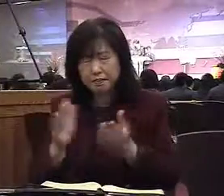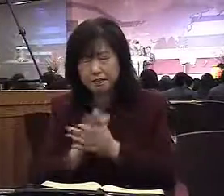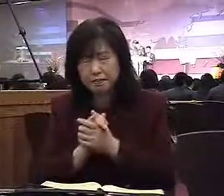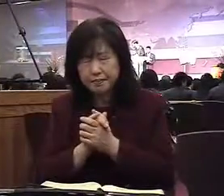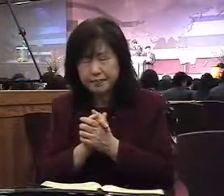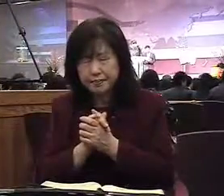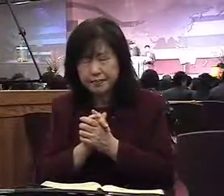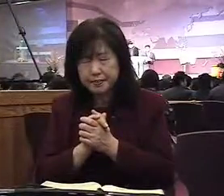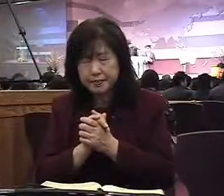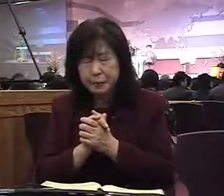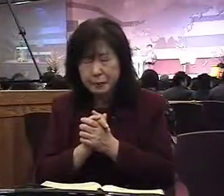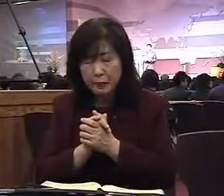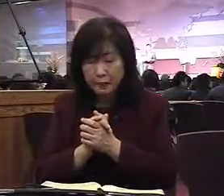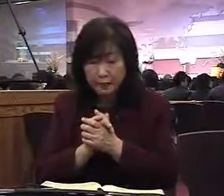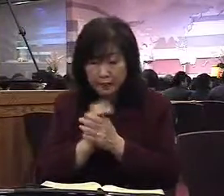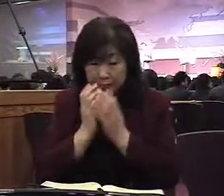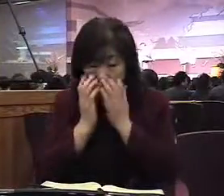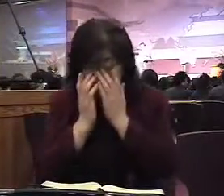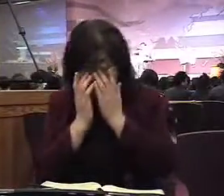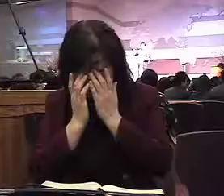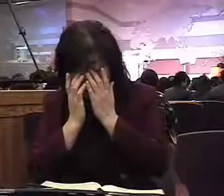아멘.